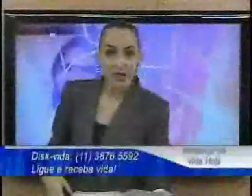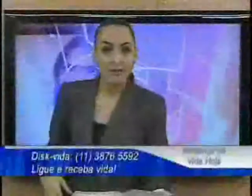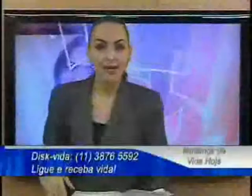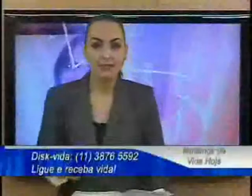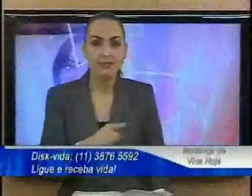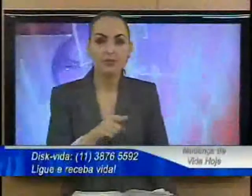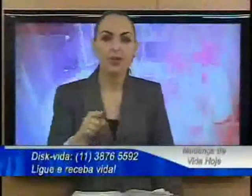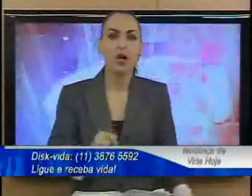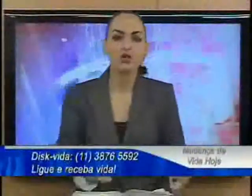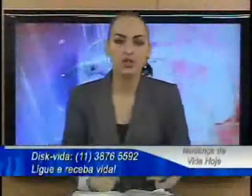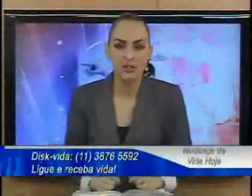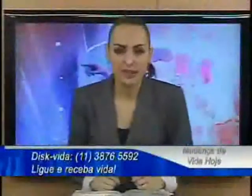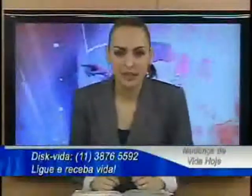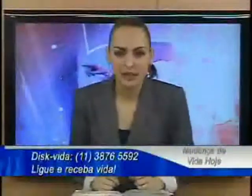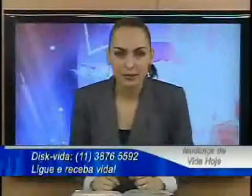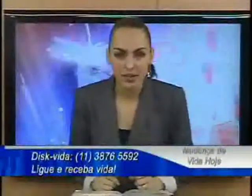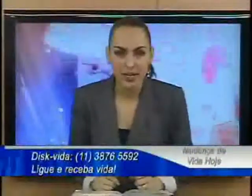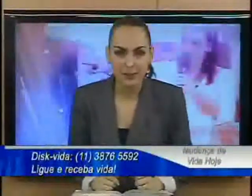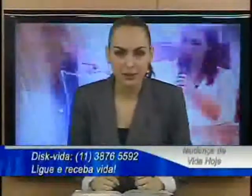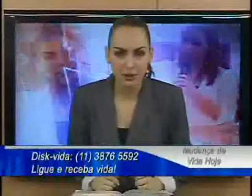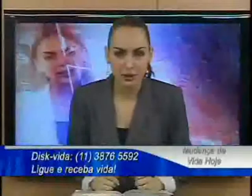Amém. Olha o Disque Vida aqui. Pode ligar para nós.